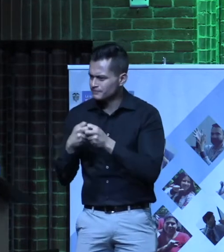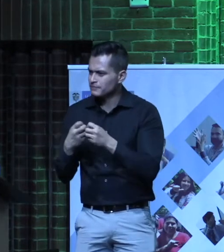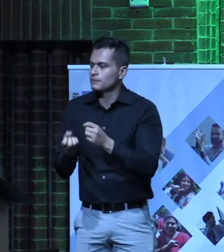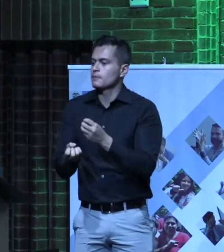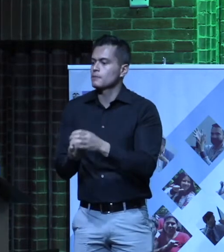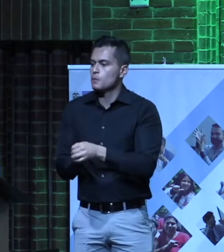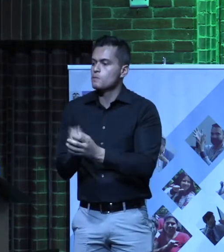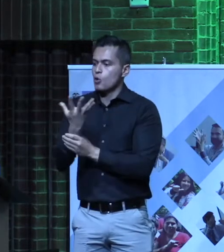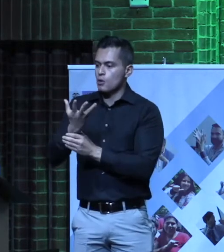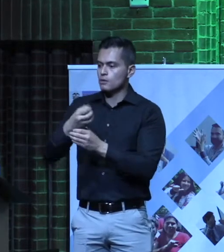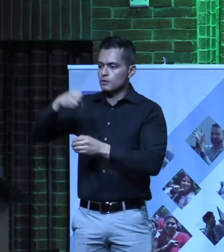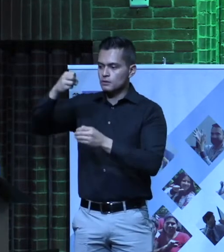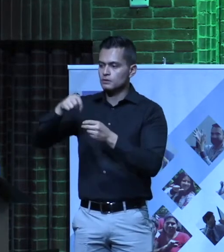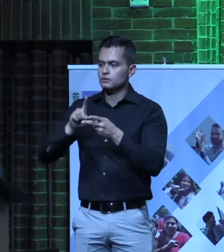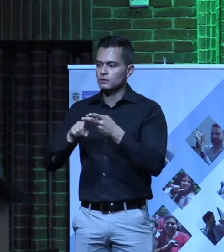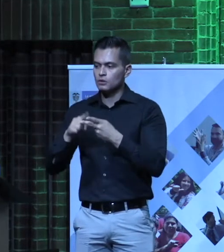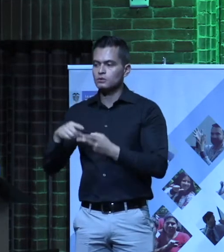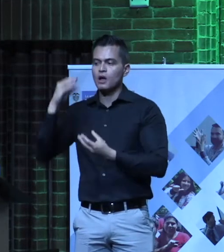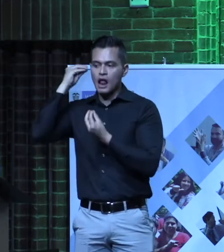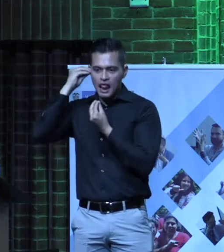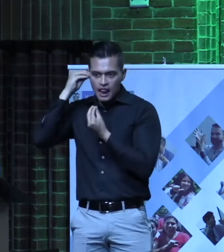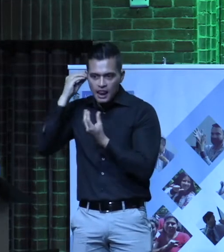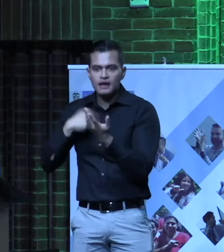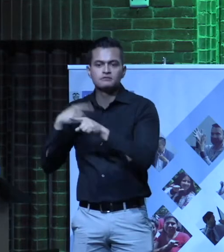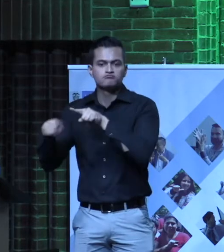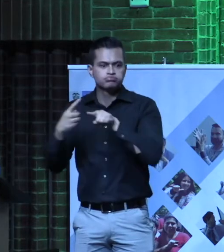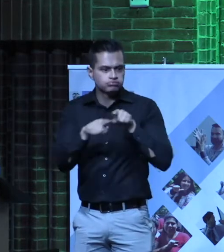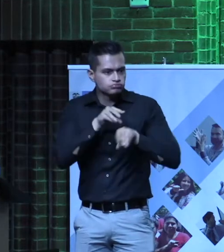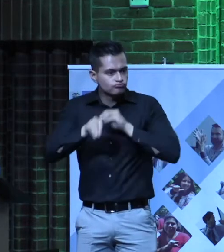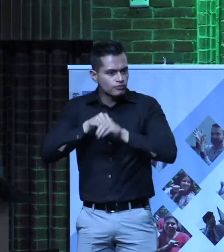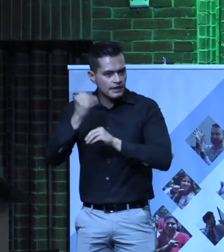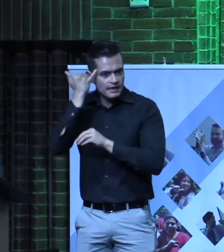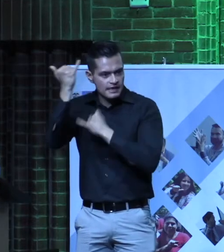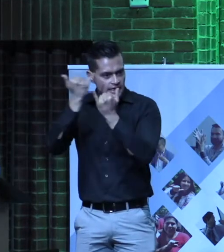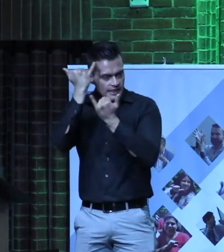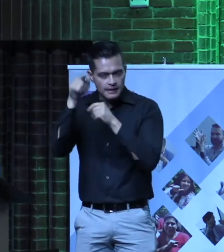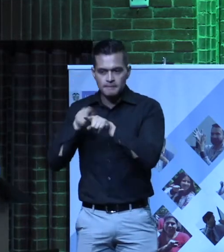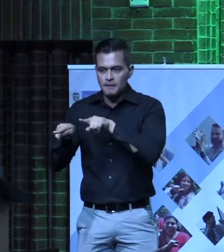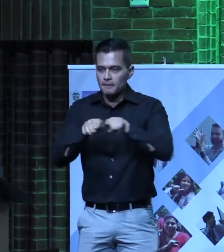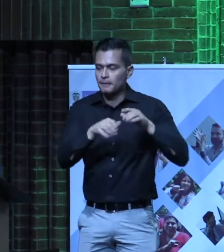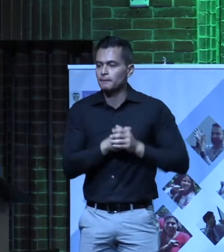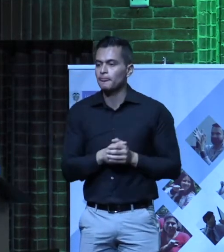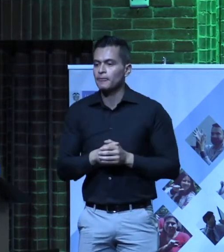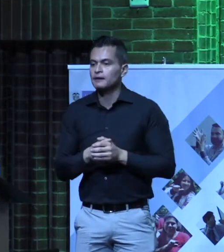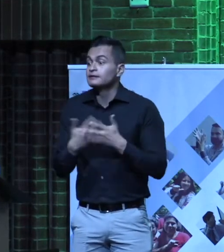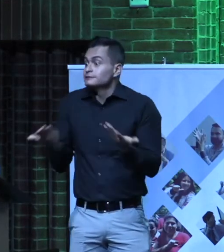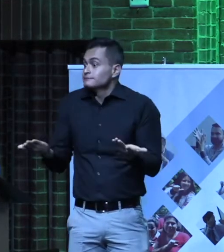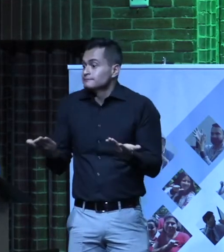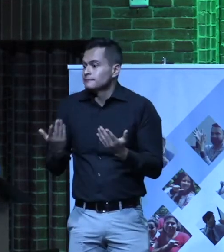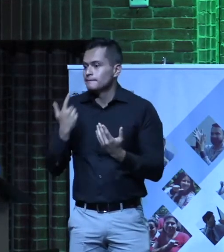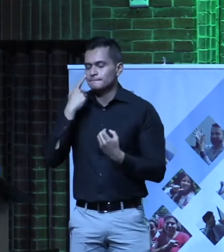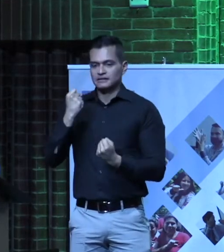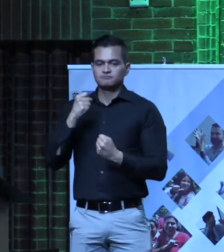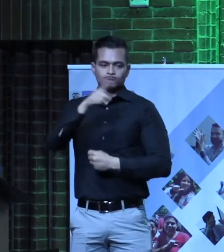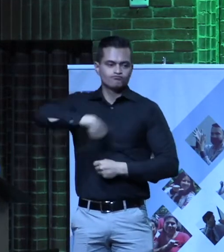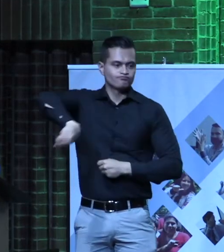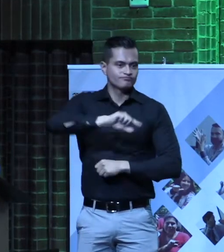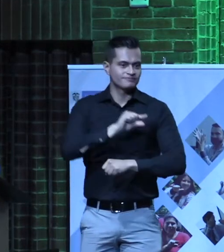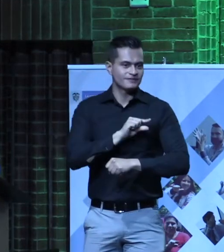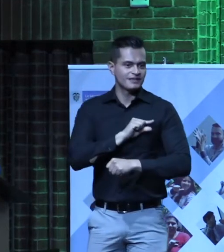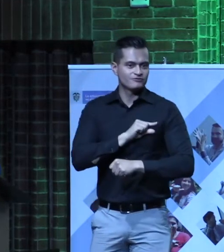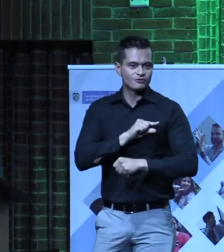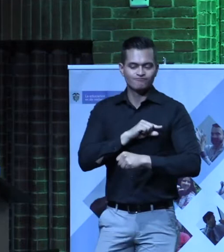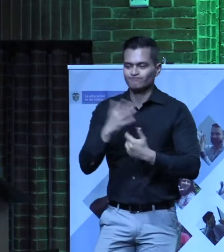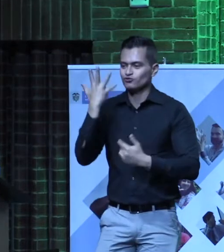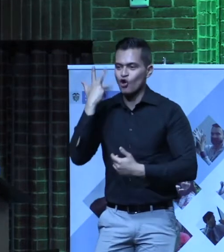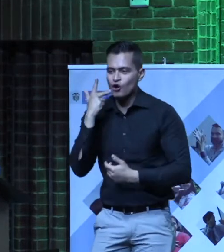por supuesto, el día a día con las personas del INSOR, con los trabajadores del INSOR, con los cuales realizamos diferentes trabajos y funciones en